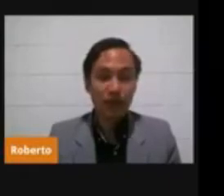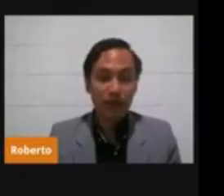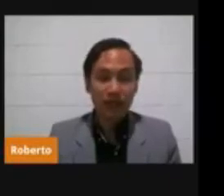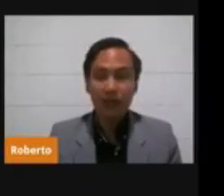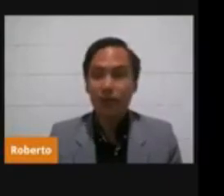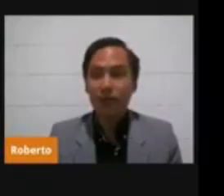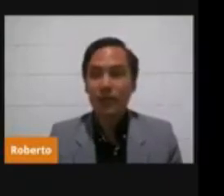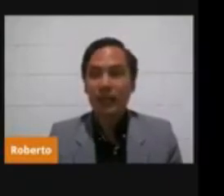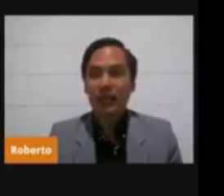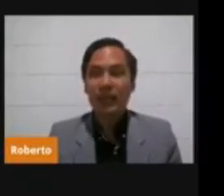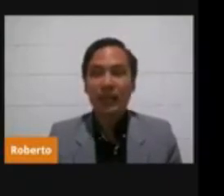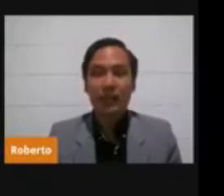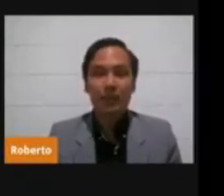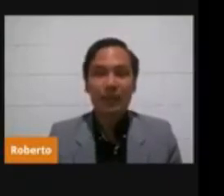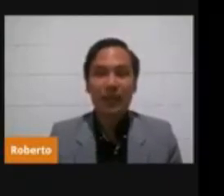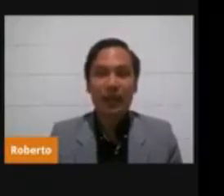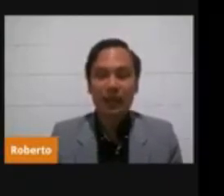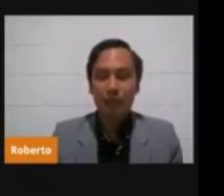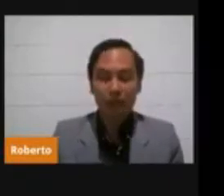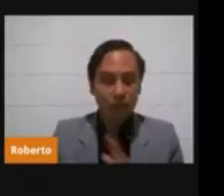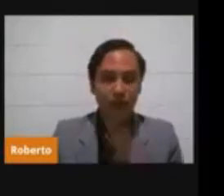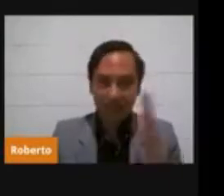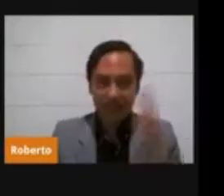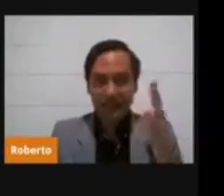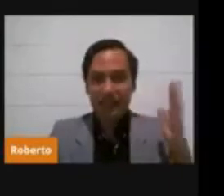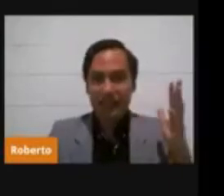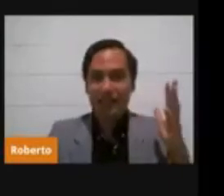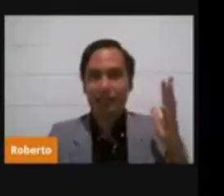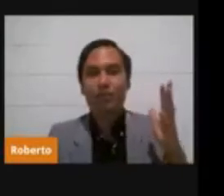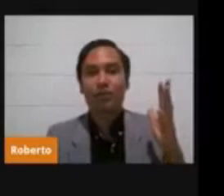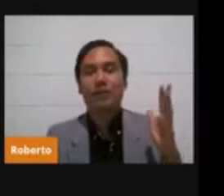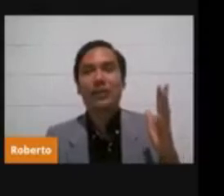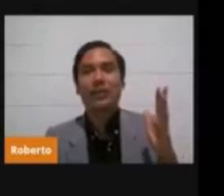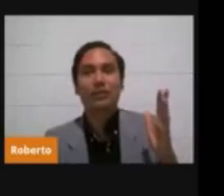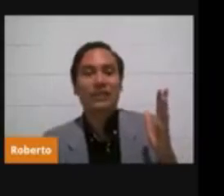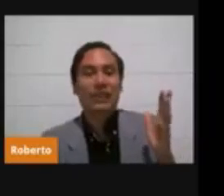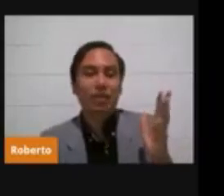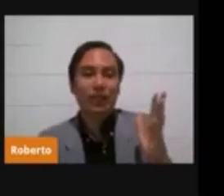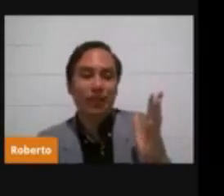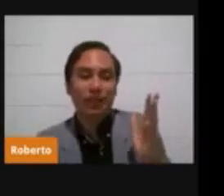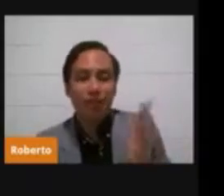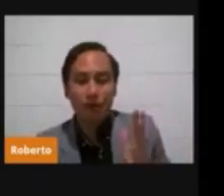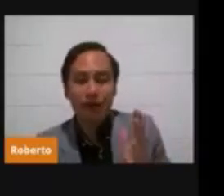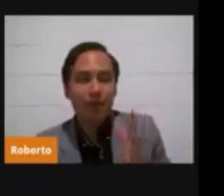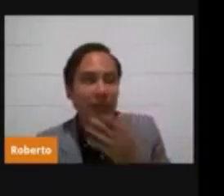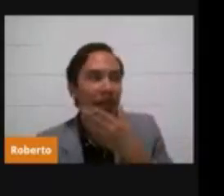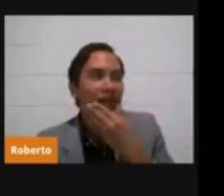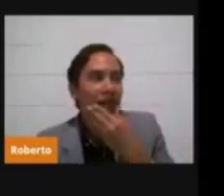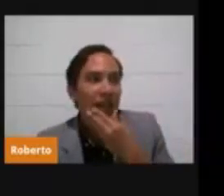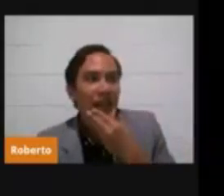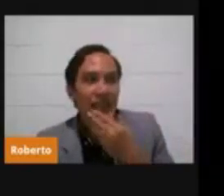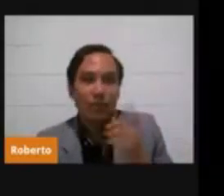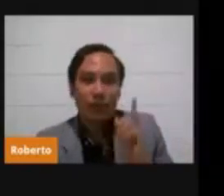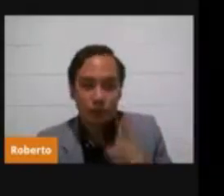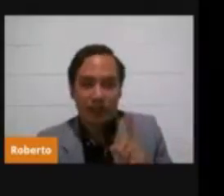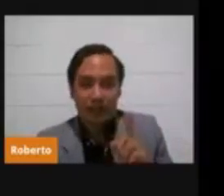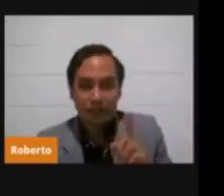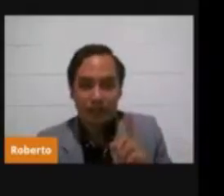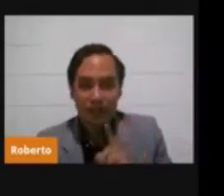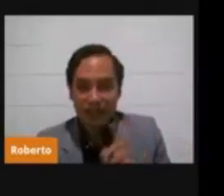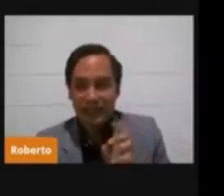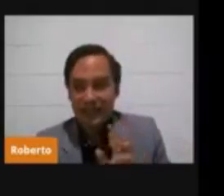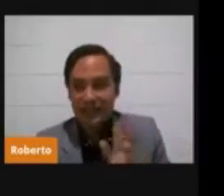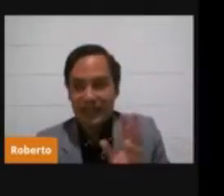lenguaje inclusivo. Hay muchas cosas que se están hablando y, como repito, se está poniendo de moda. Eso me